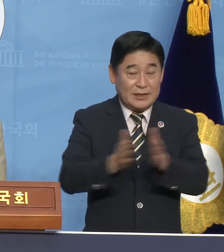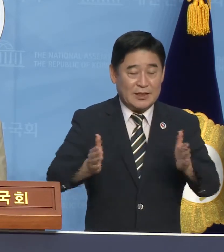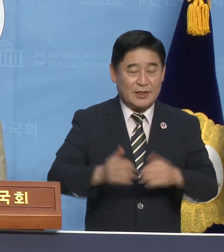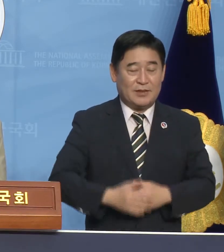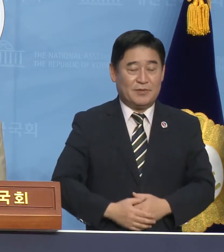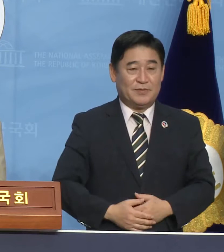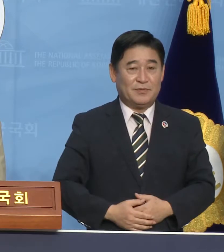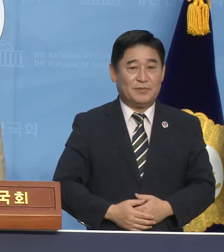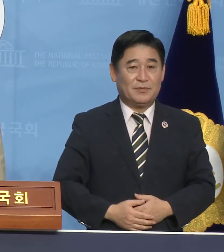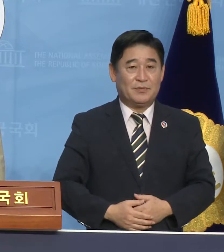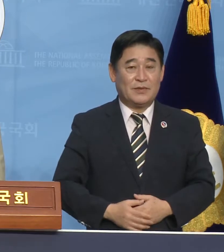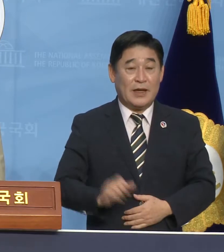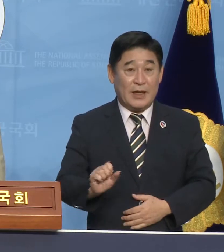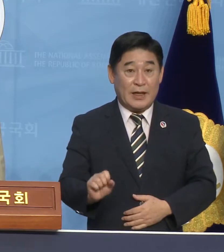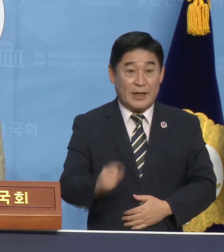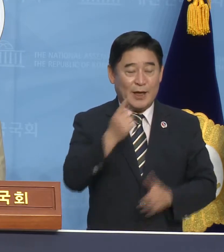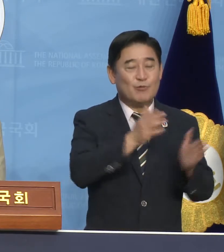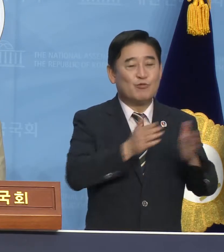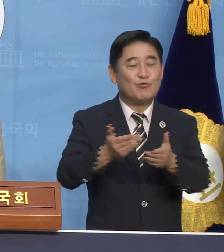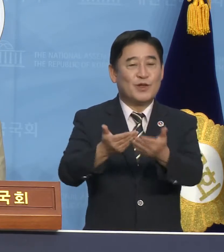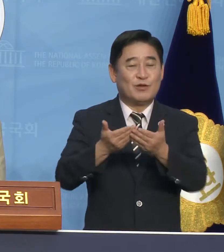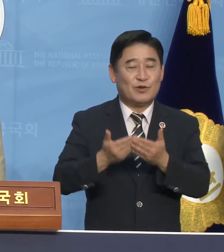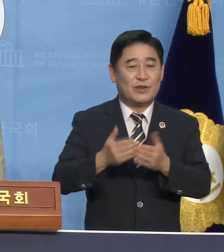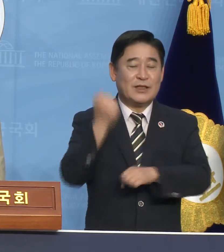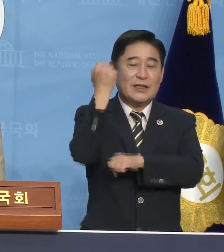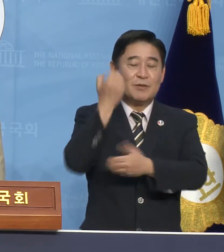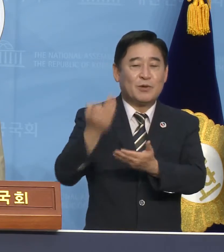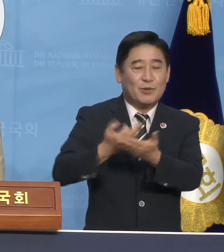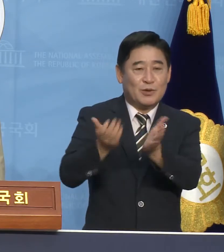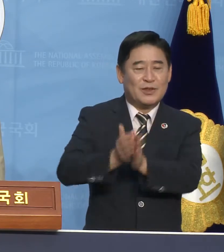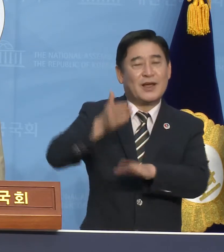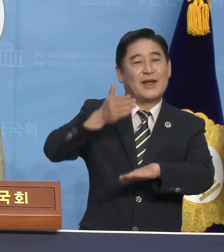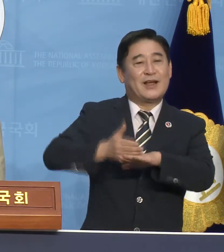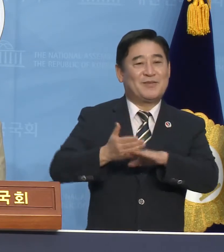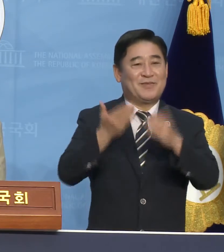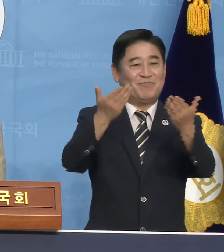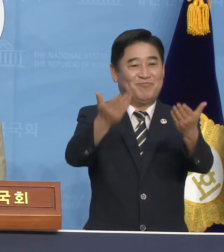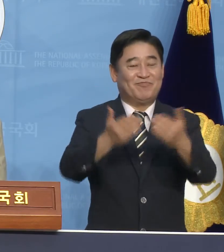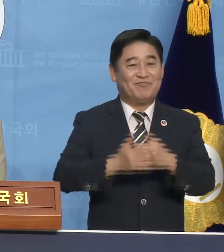참입니다. 계기를 마련해준 기본소득당에 감사드립니다.